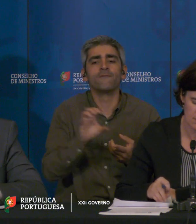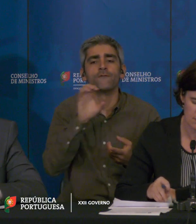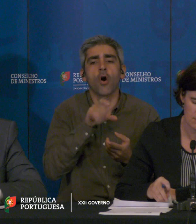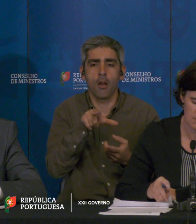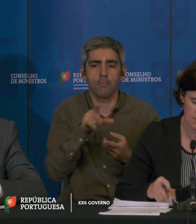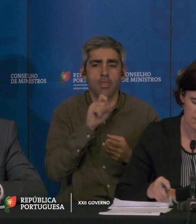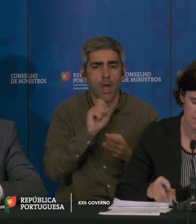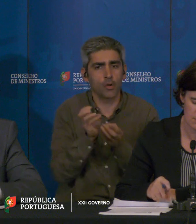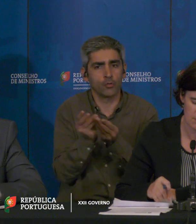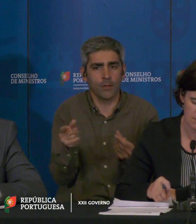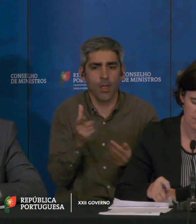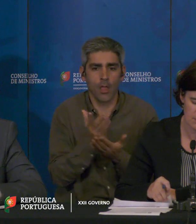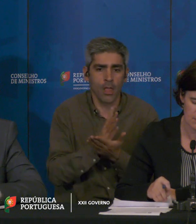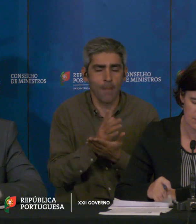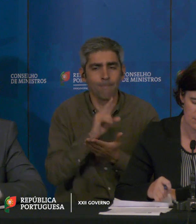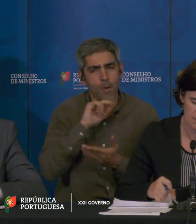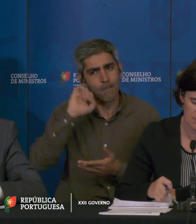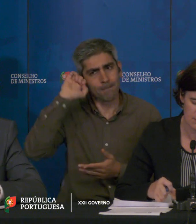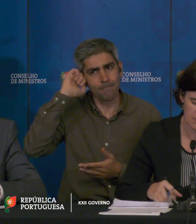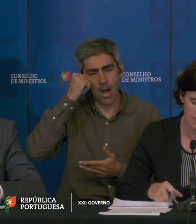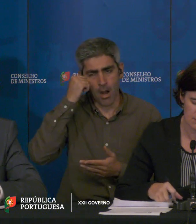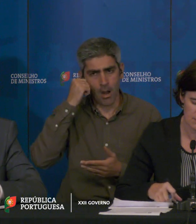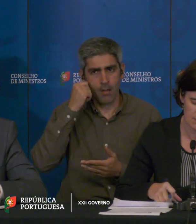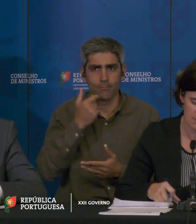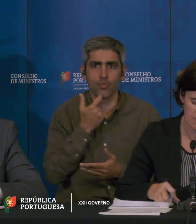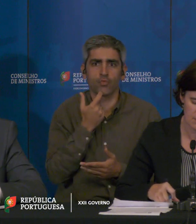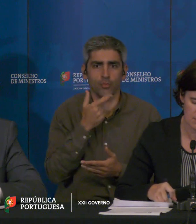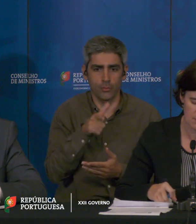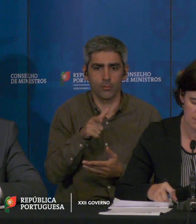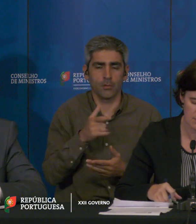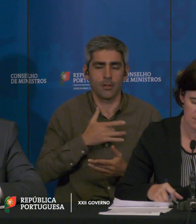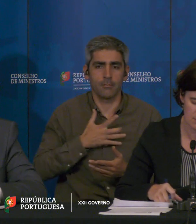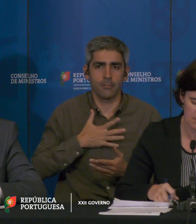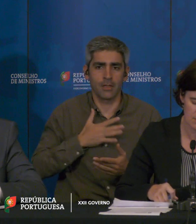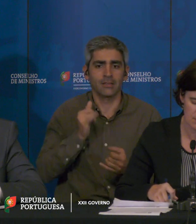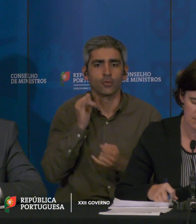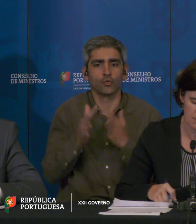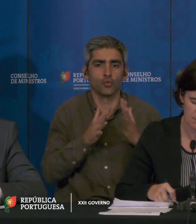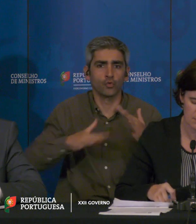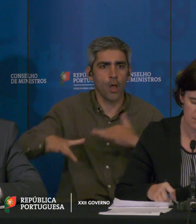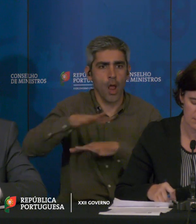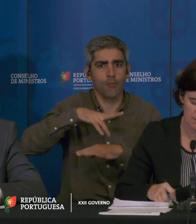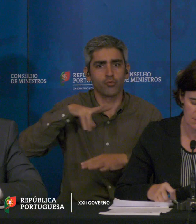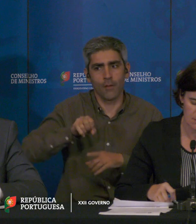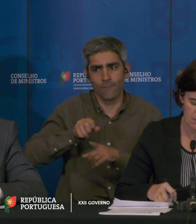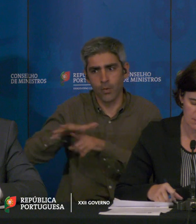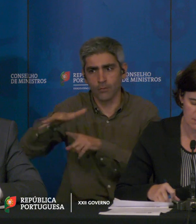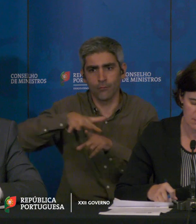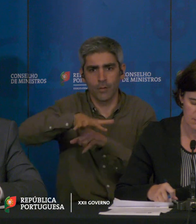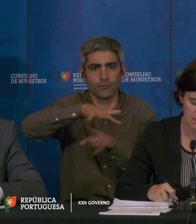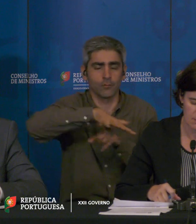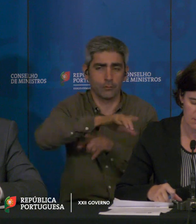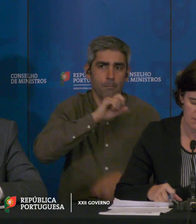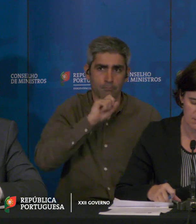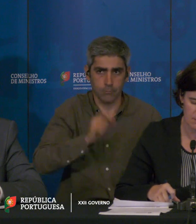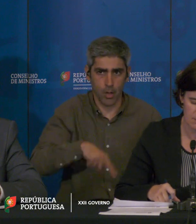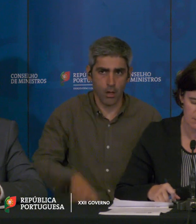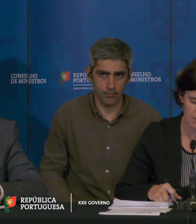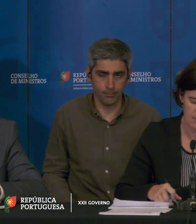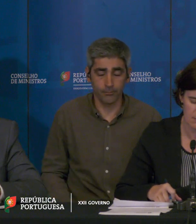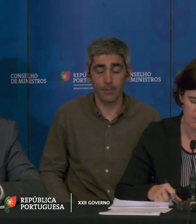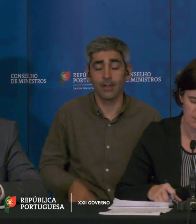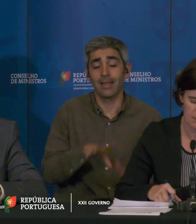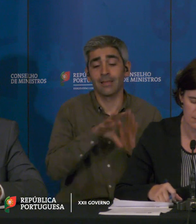que poderia ser altamente prejudicial para o tecido industrial português. O decreto-lei foi